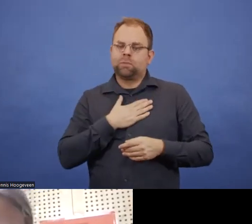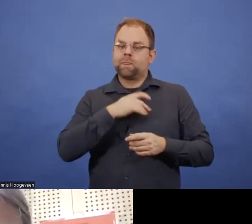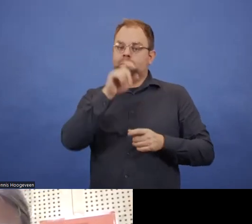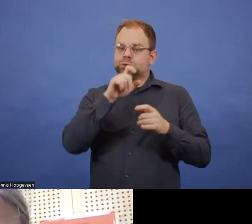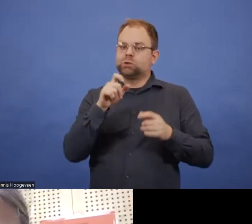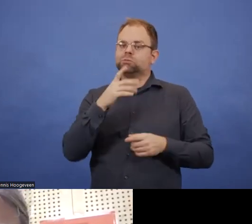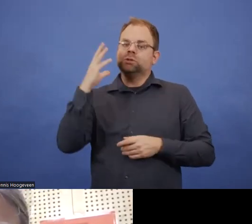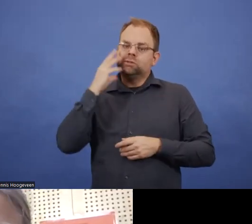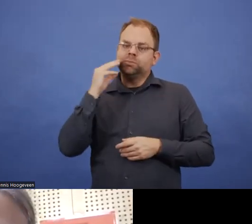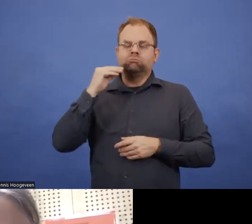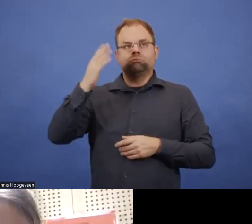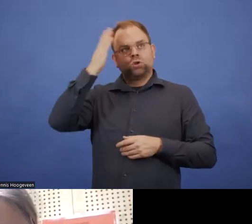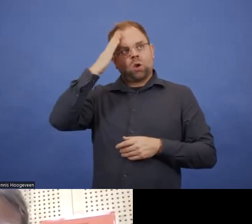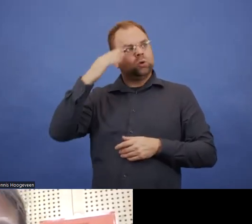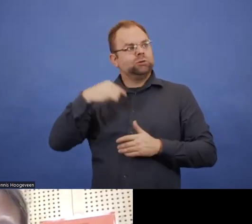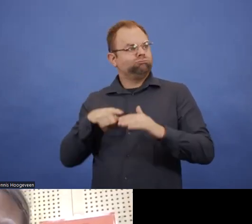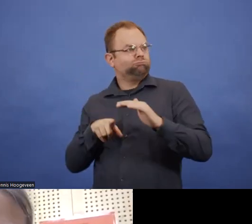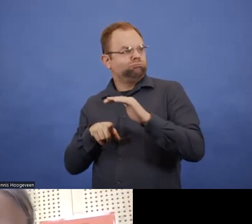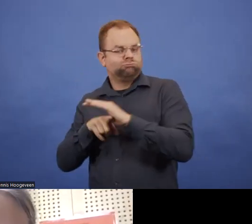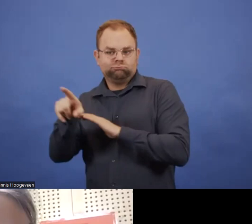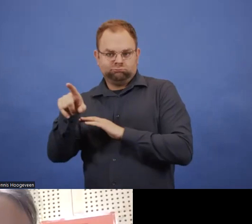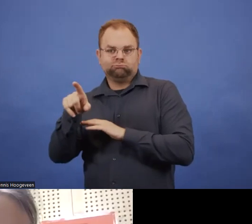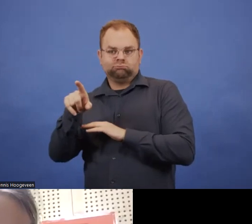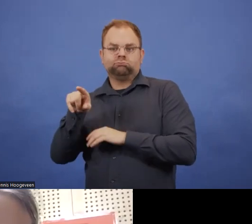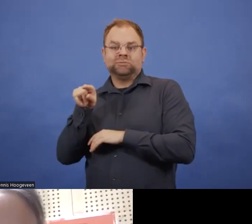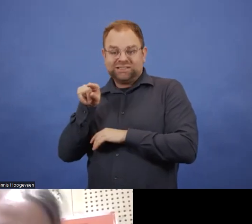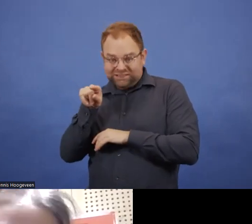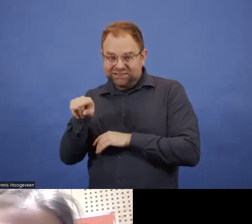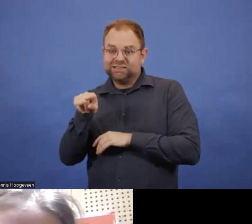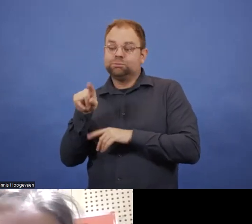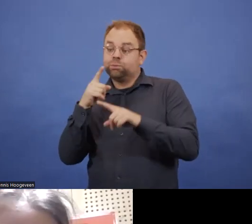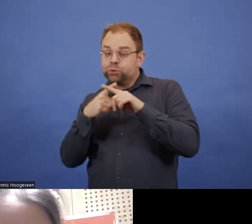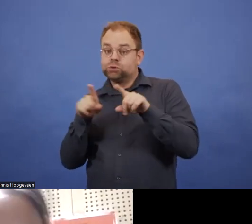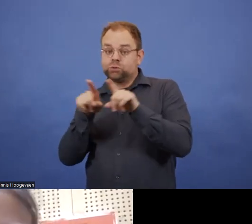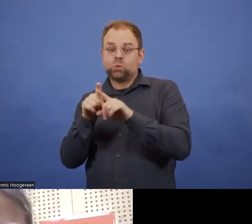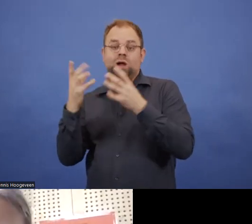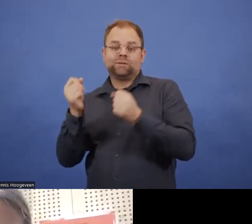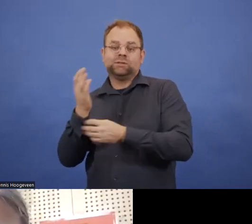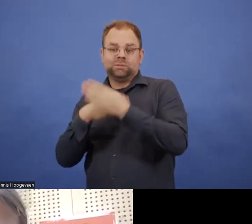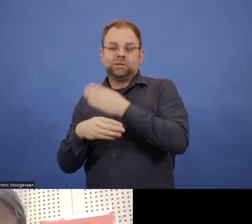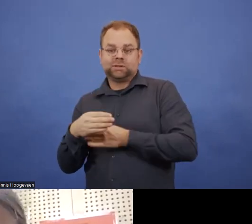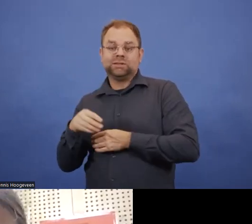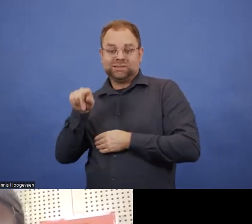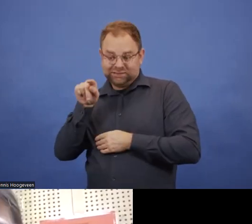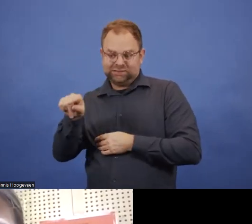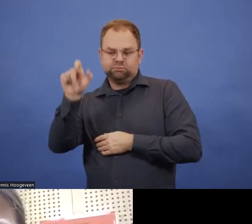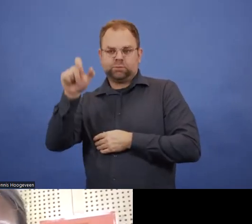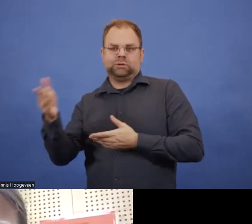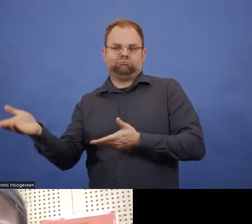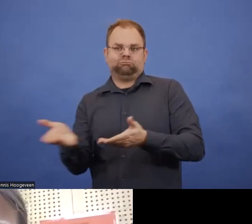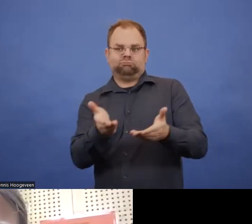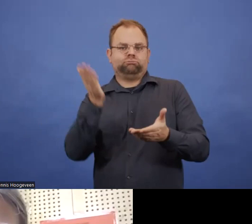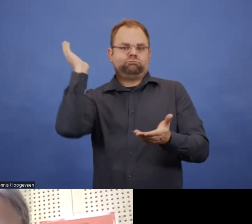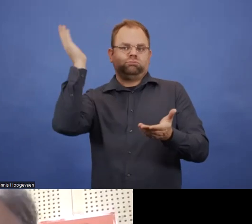desplazadas, por ejemplo, pero también asegurándonos de que esta persona puede